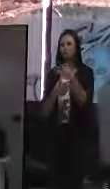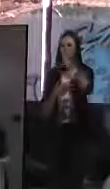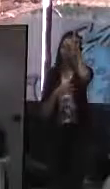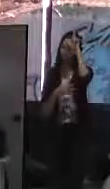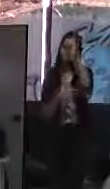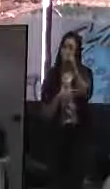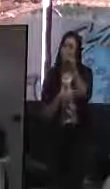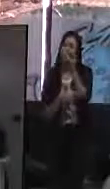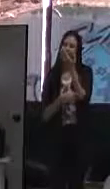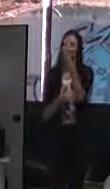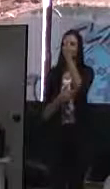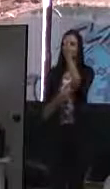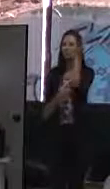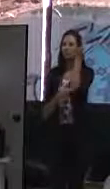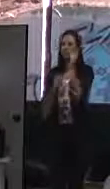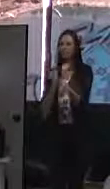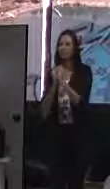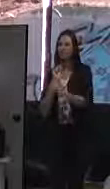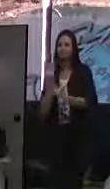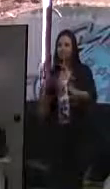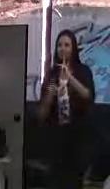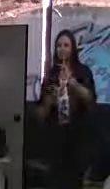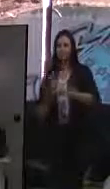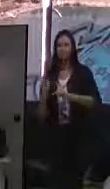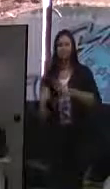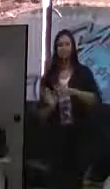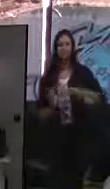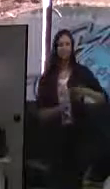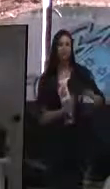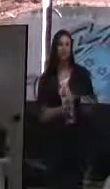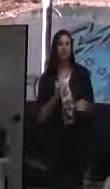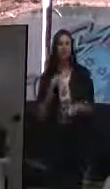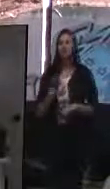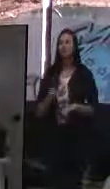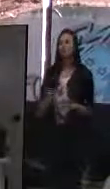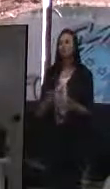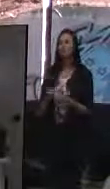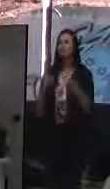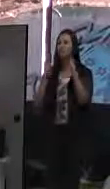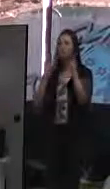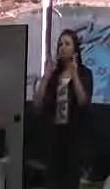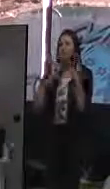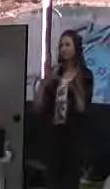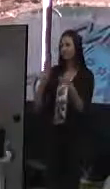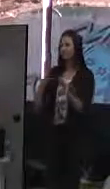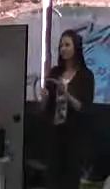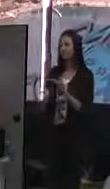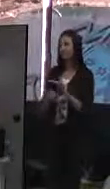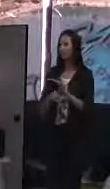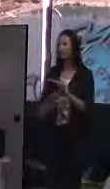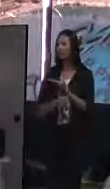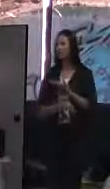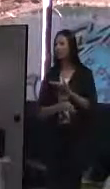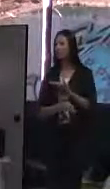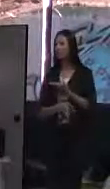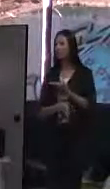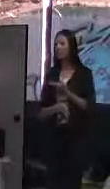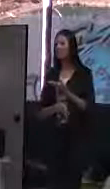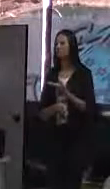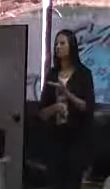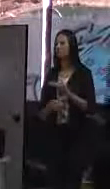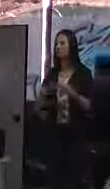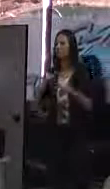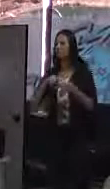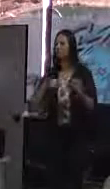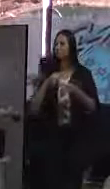uma pessoa do povo. Ouvi também aqui, meu companheiro aqui, duas vezes,